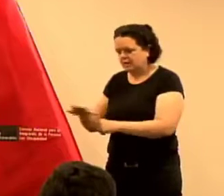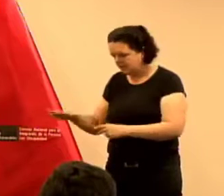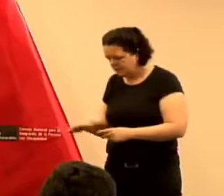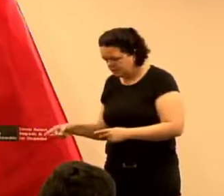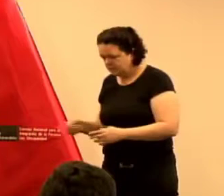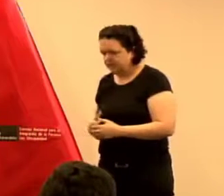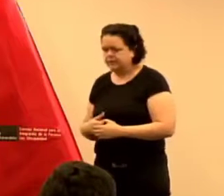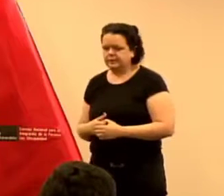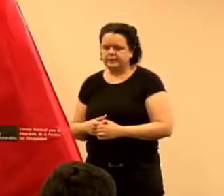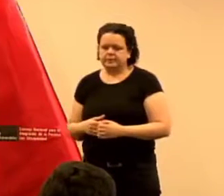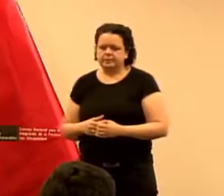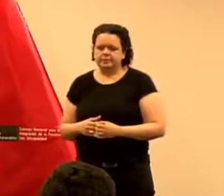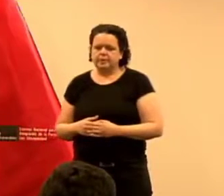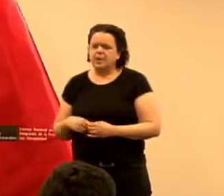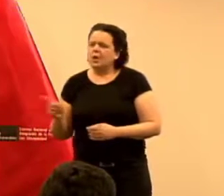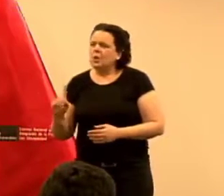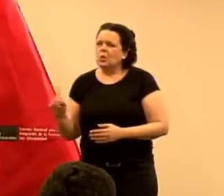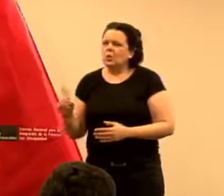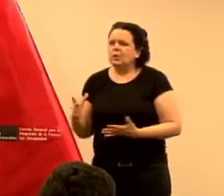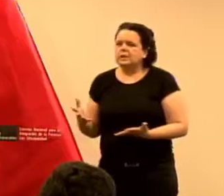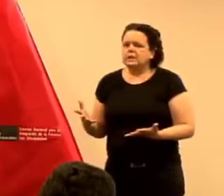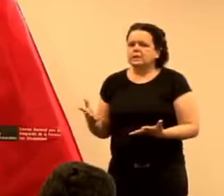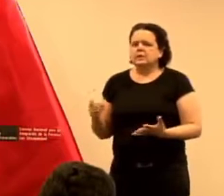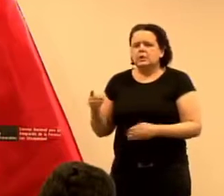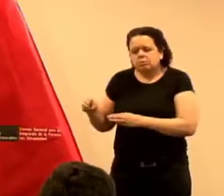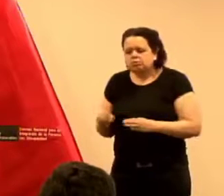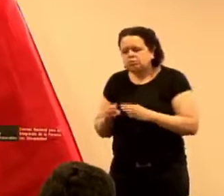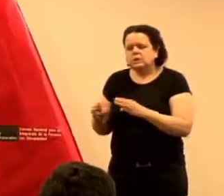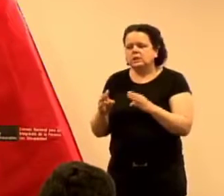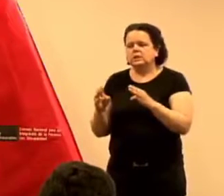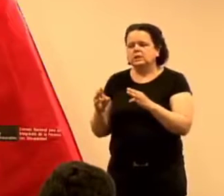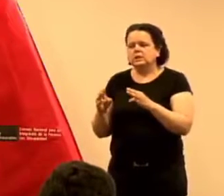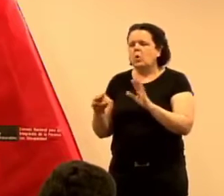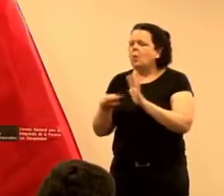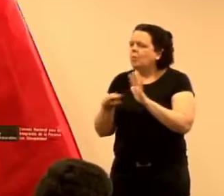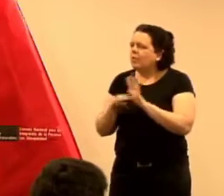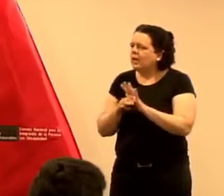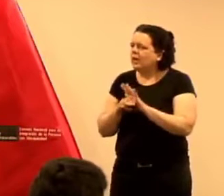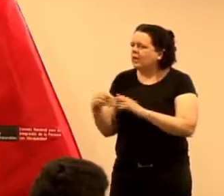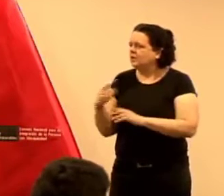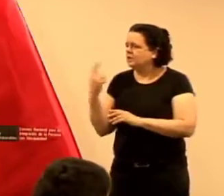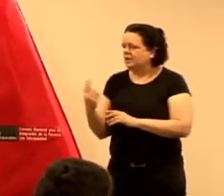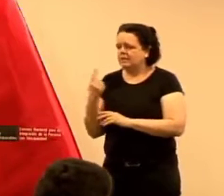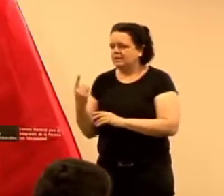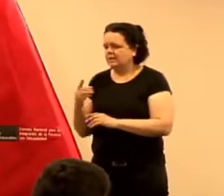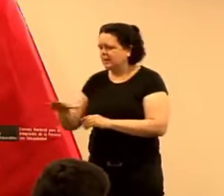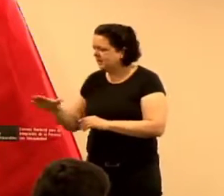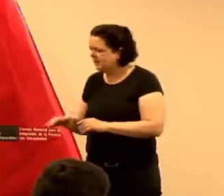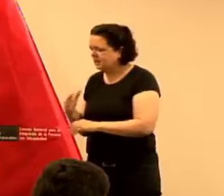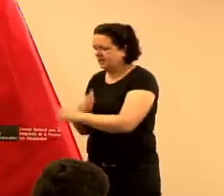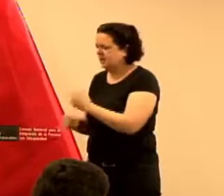niños, no es un método, un modelo exclusivo para niños y niñas con